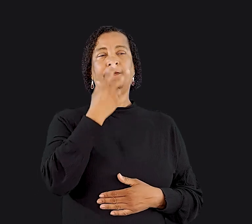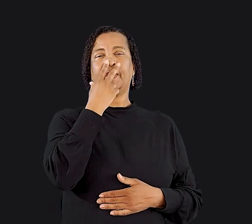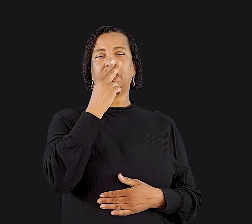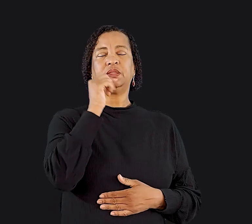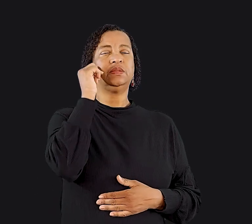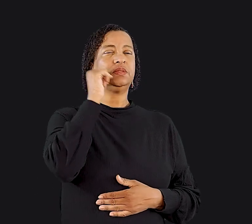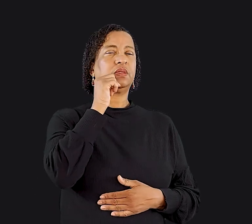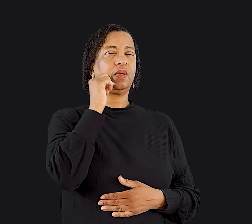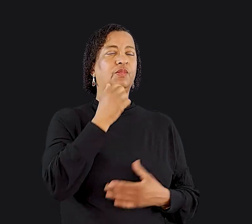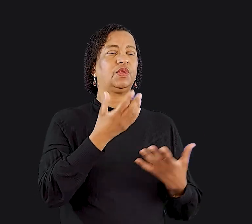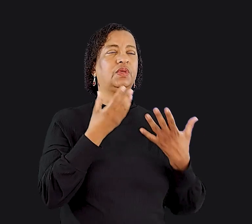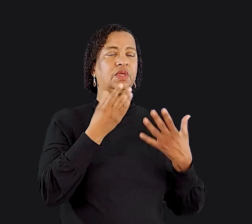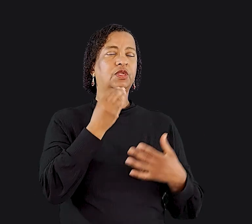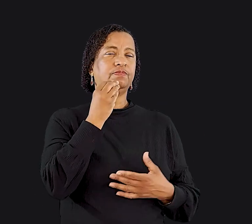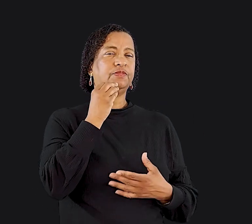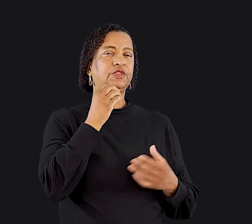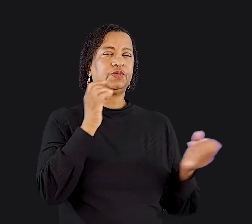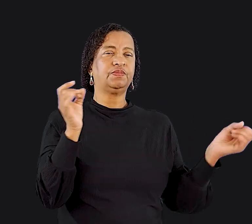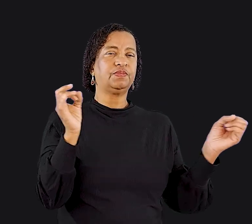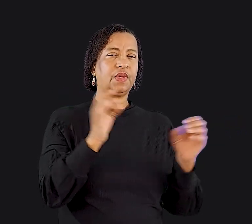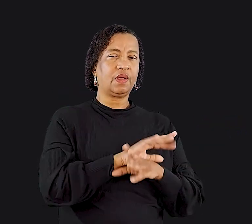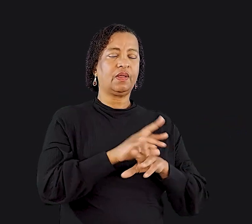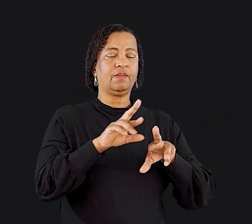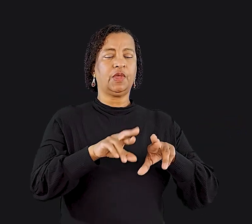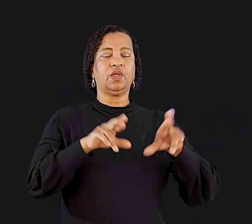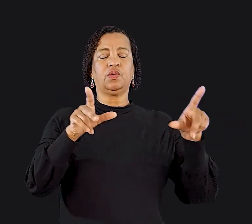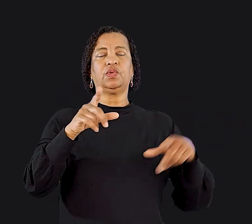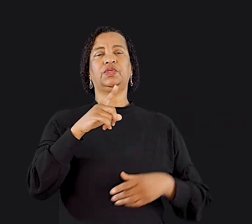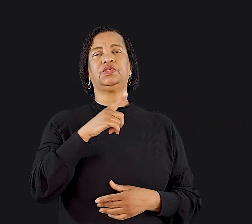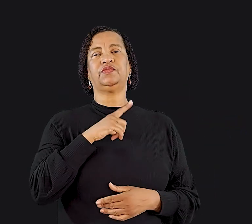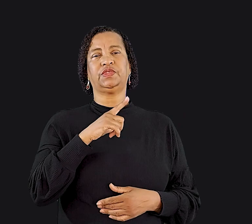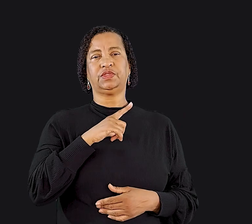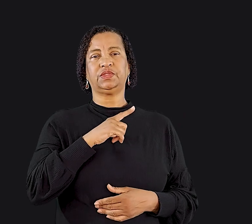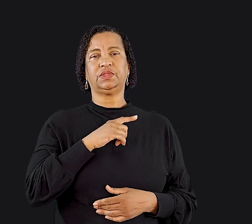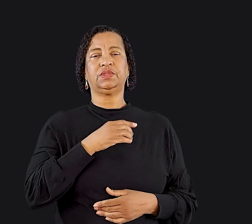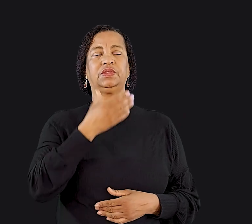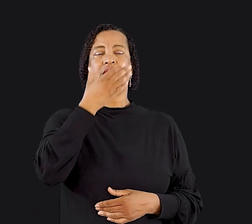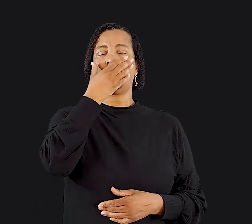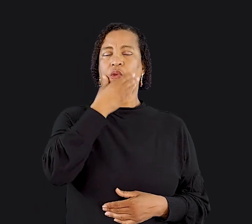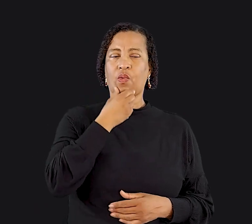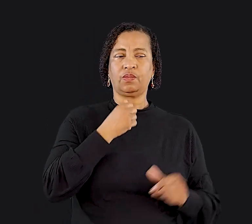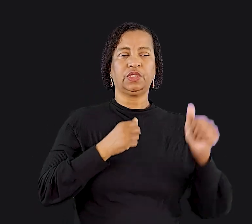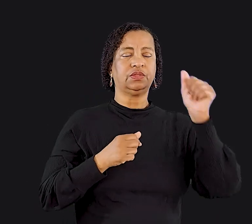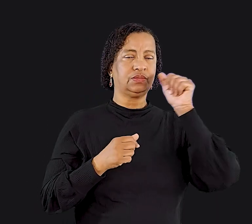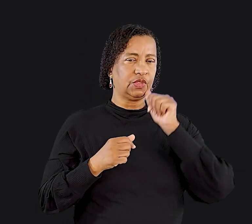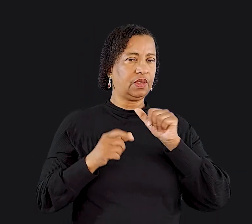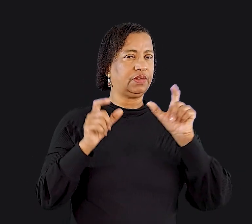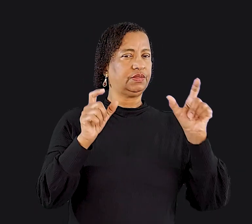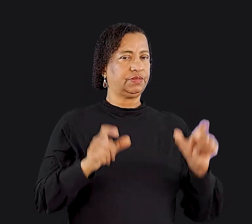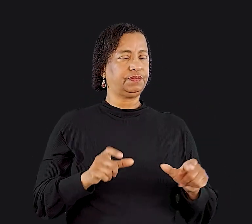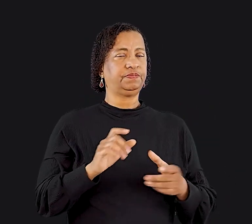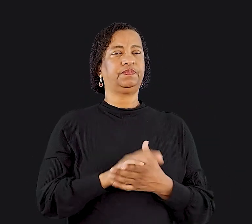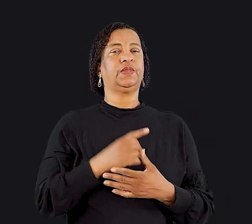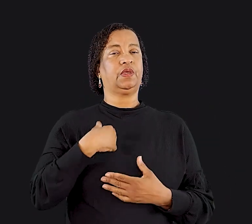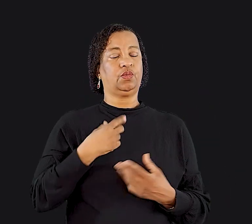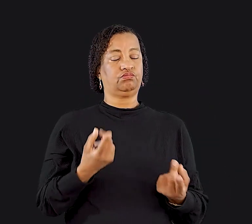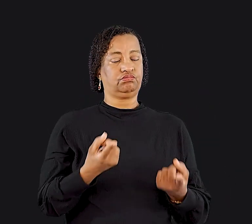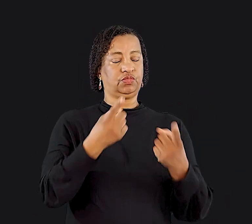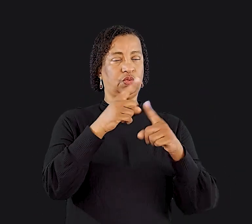se as mulheres estivessem tentando acabar com a diferença que existe entre homens e mulheres. Eu, ao